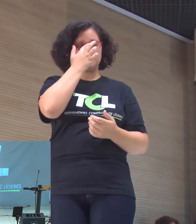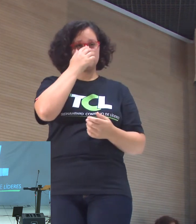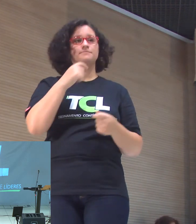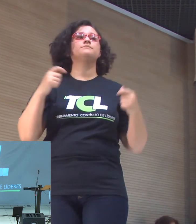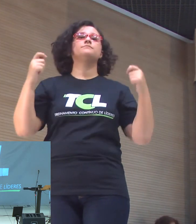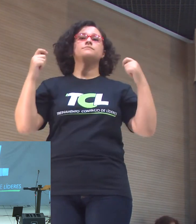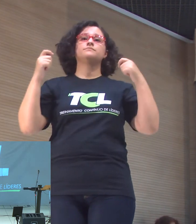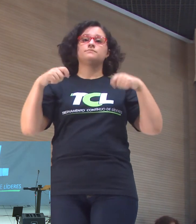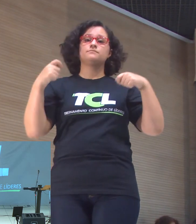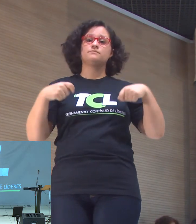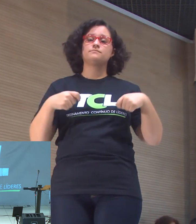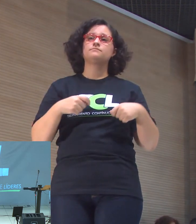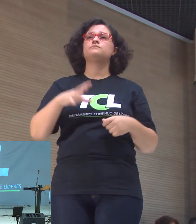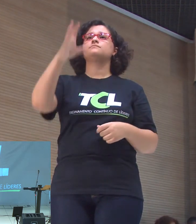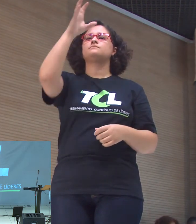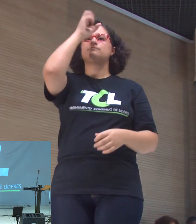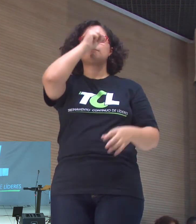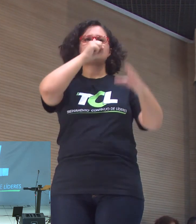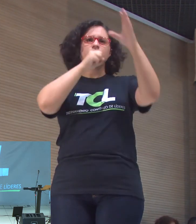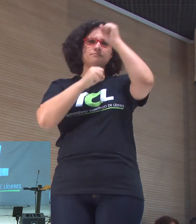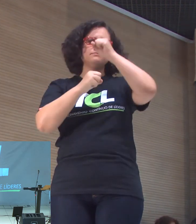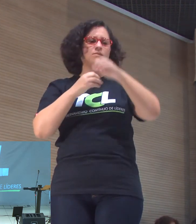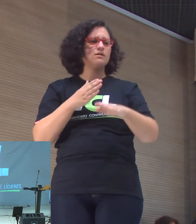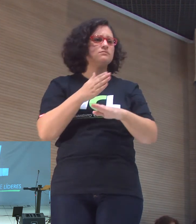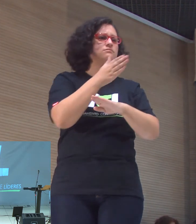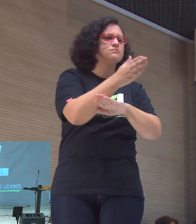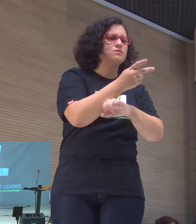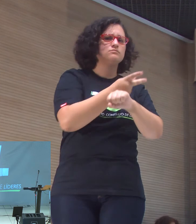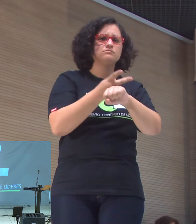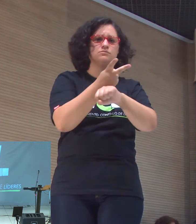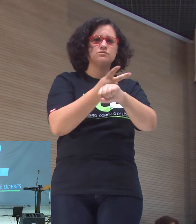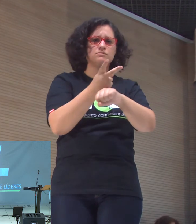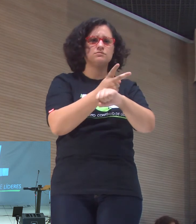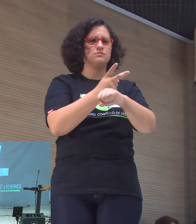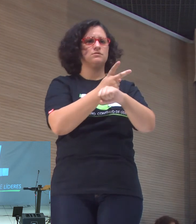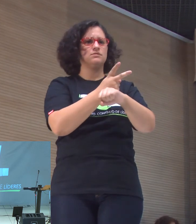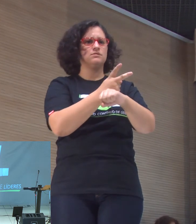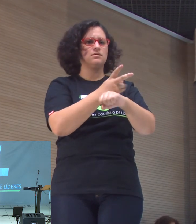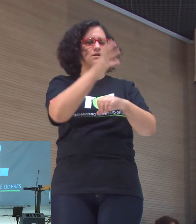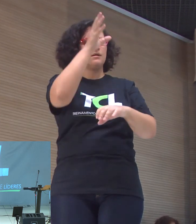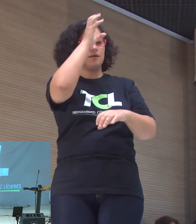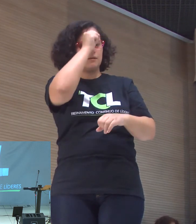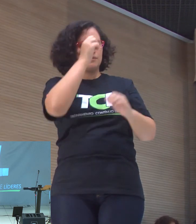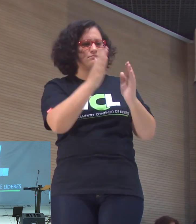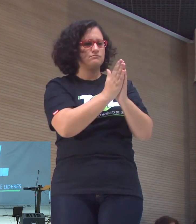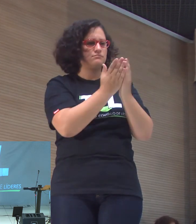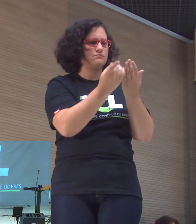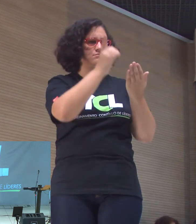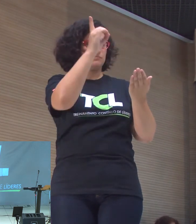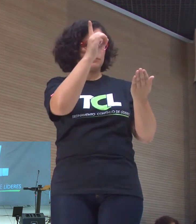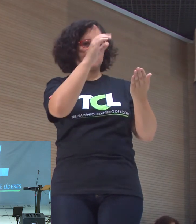nos expor ao ensino bíblico, para a nossa própria edificação e para compartilharmos